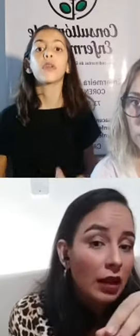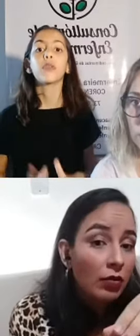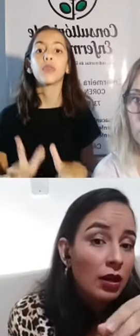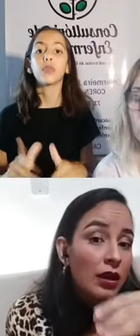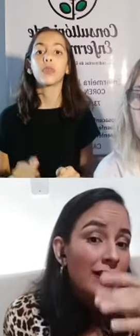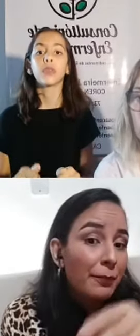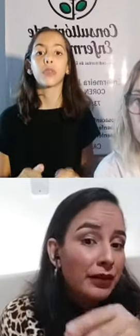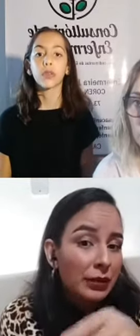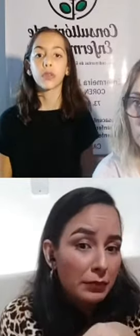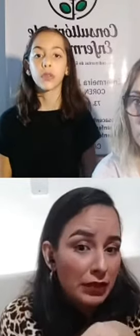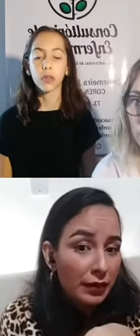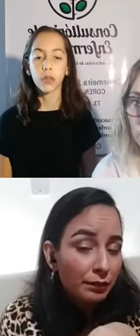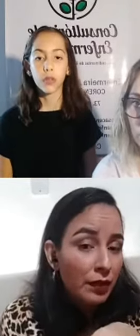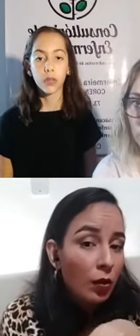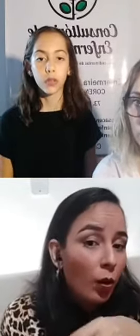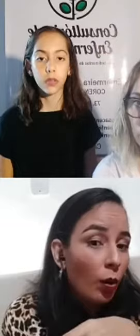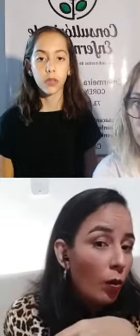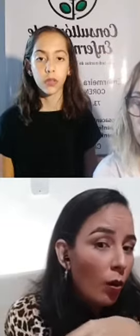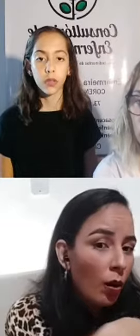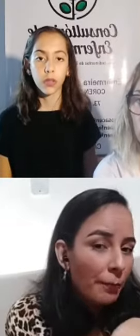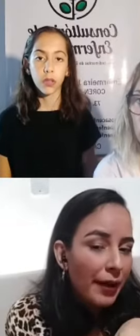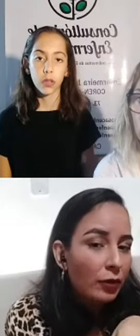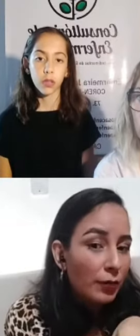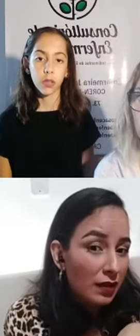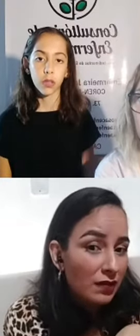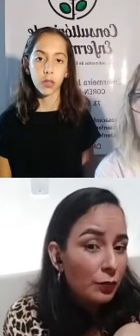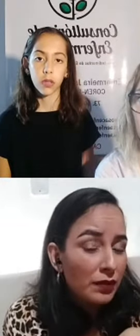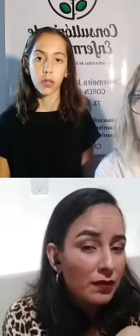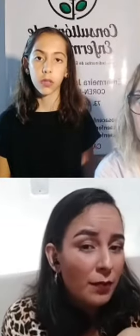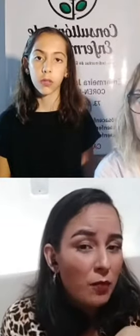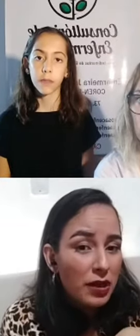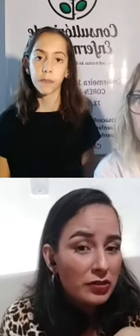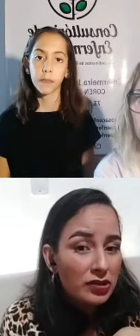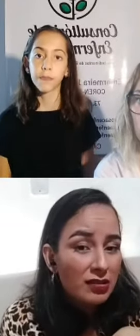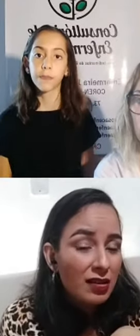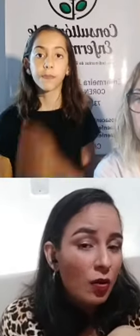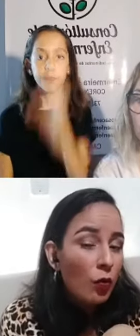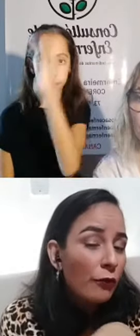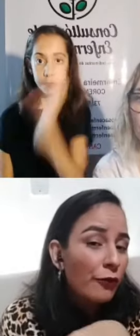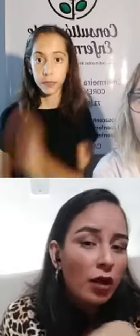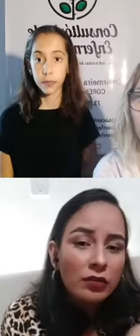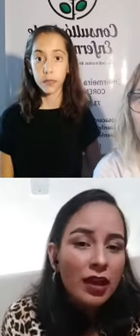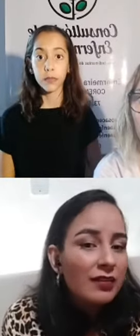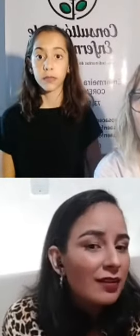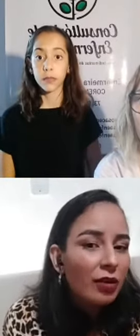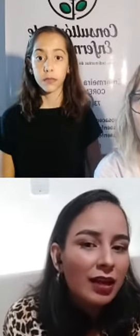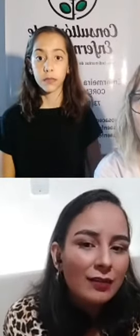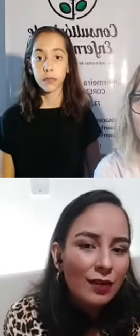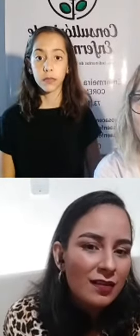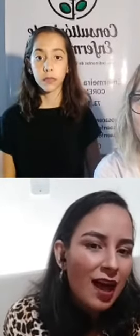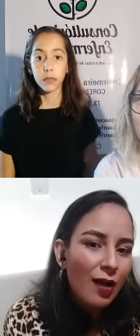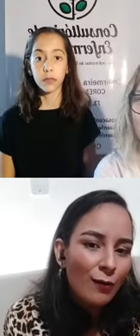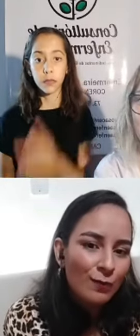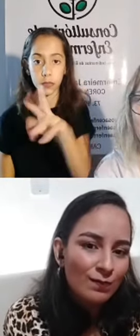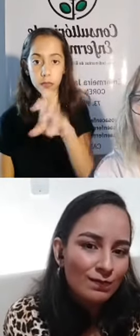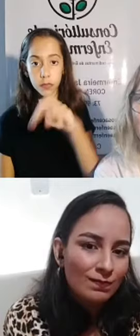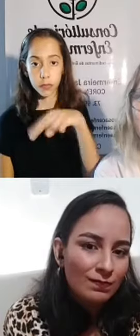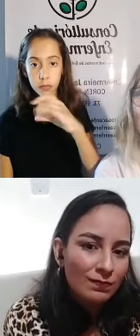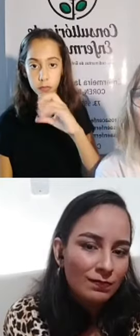e tal, que a pandemia colocou para o Brasil, principalmente, o fosso que é a desigualdade